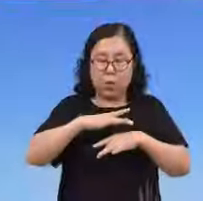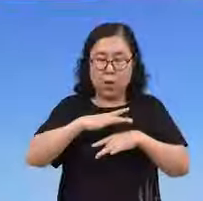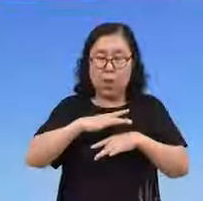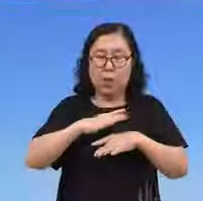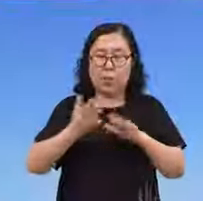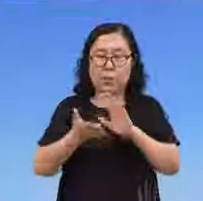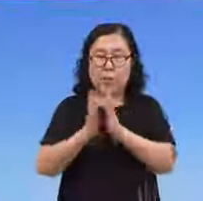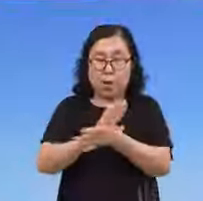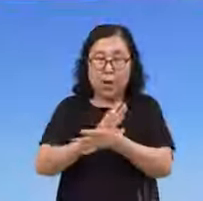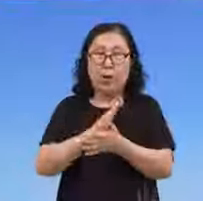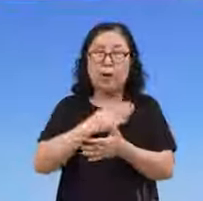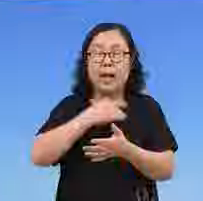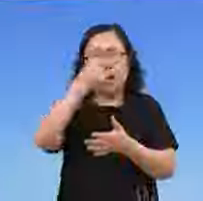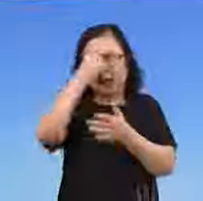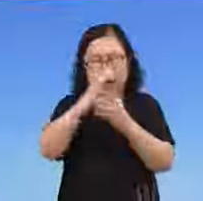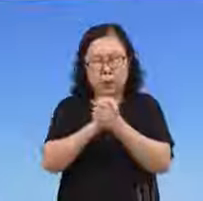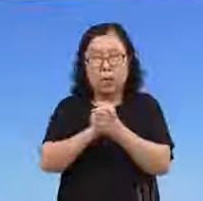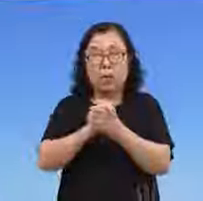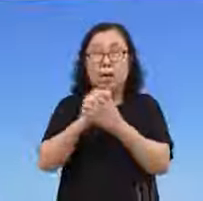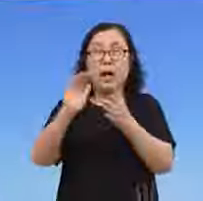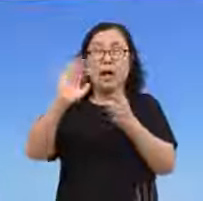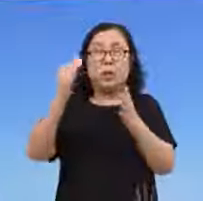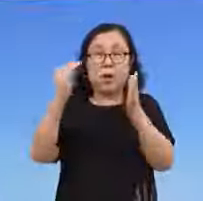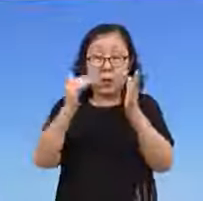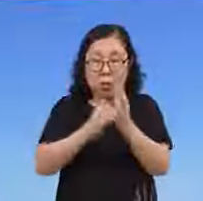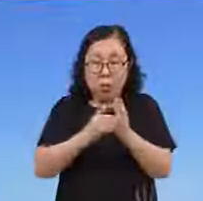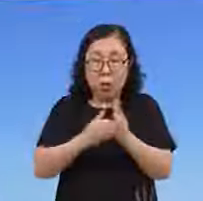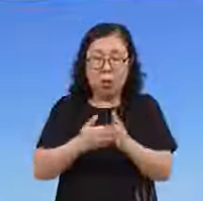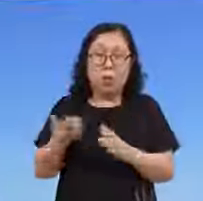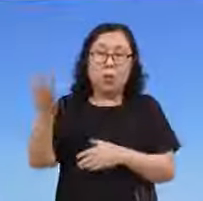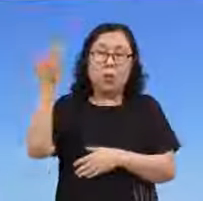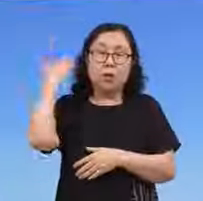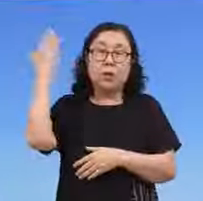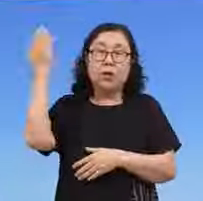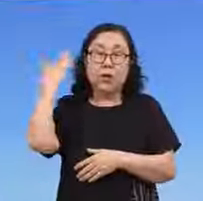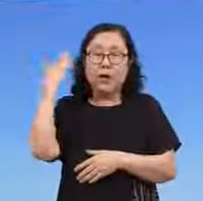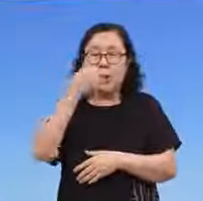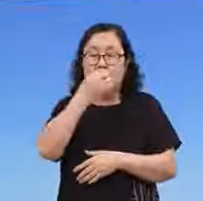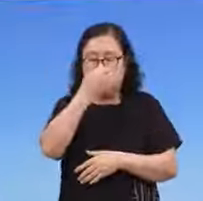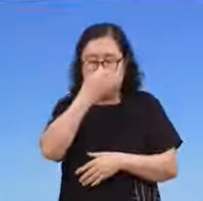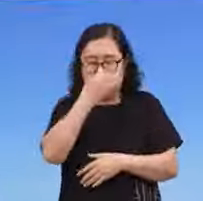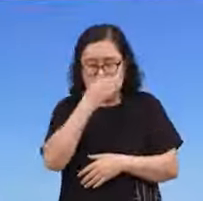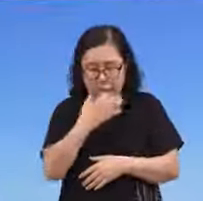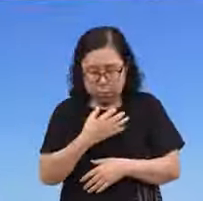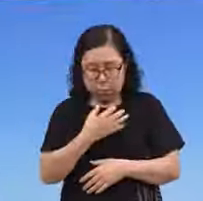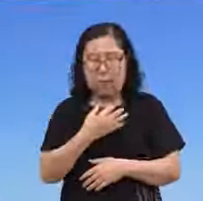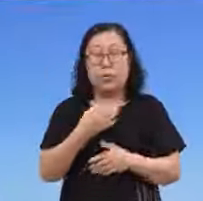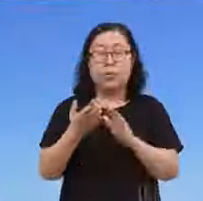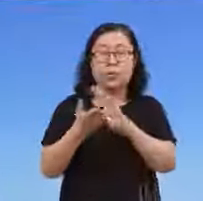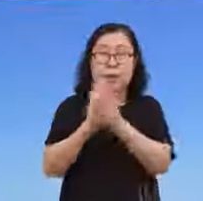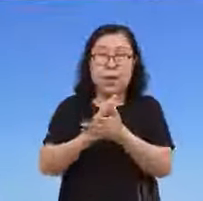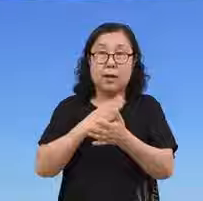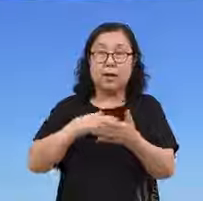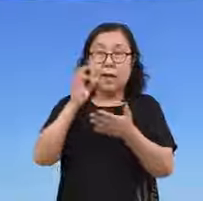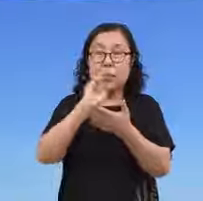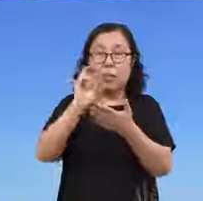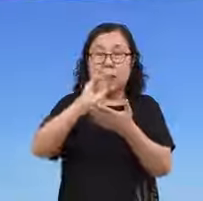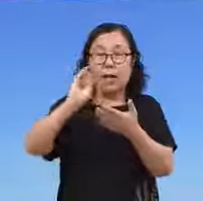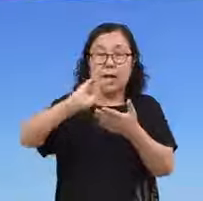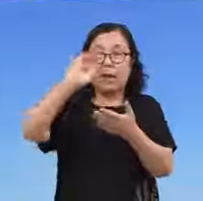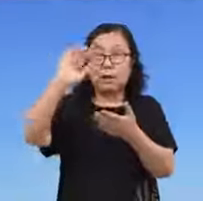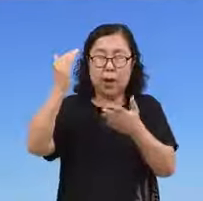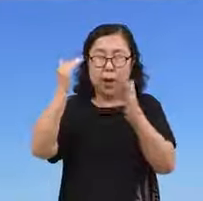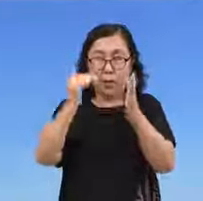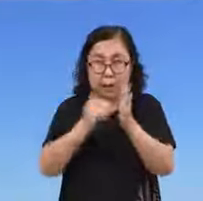두려움이 변하여 내 기도되었고, 전날의 한숨 변하여 내 노래되었네.